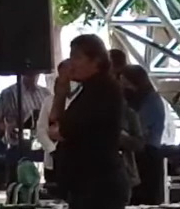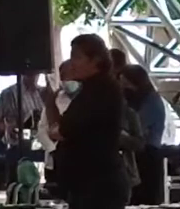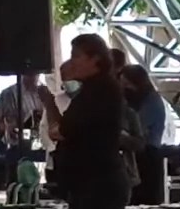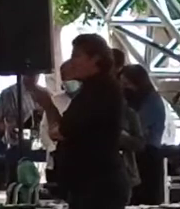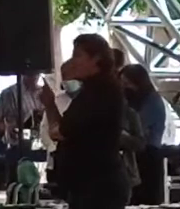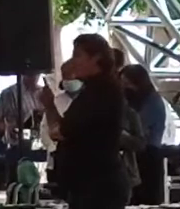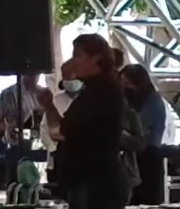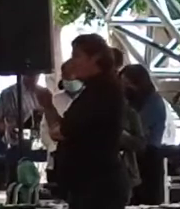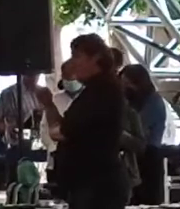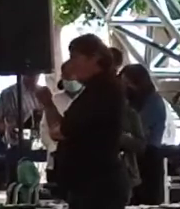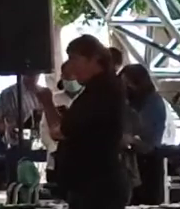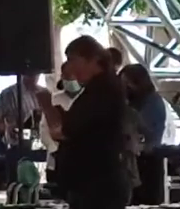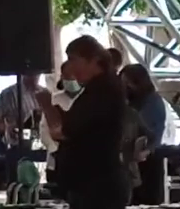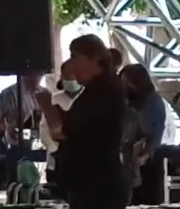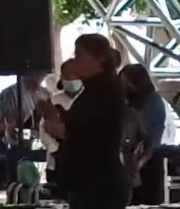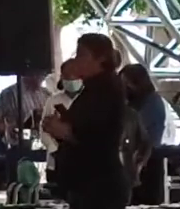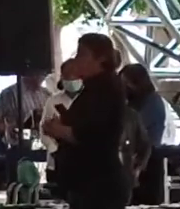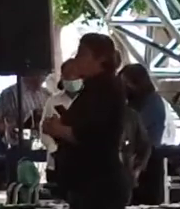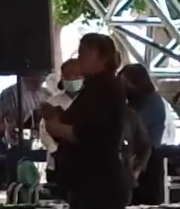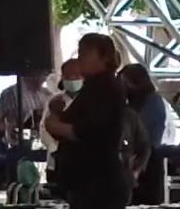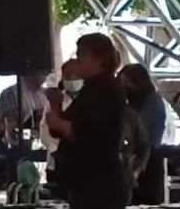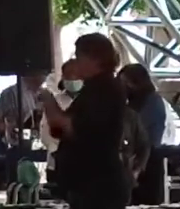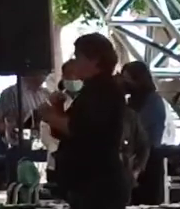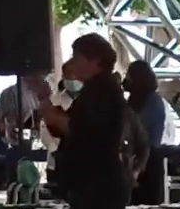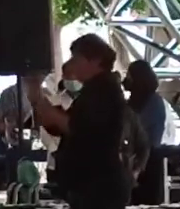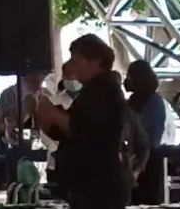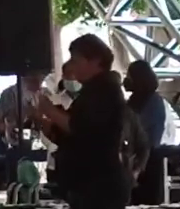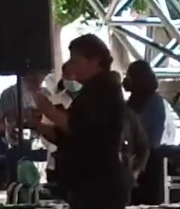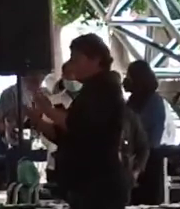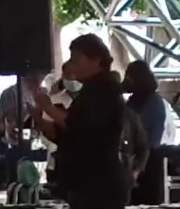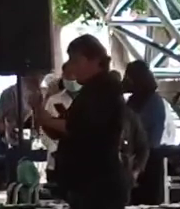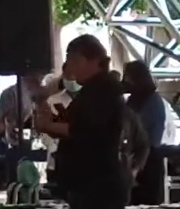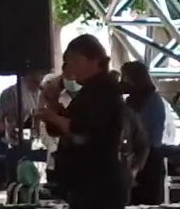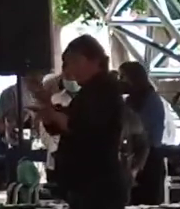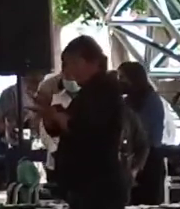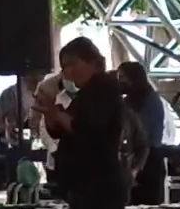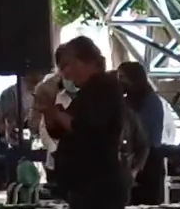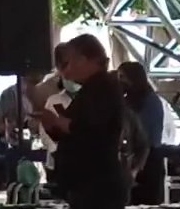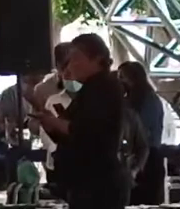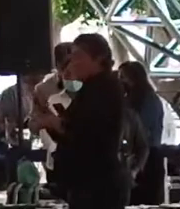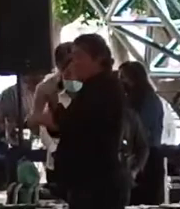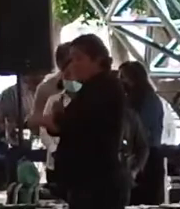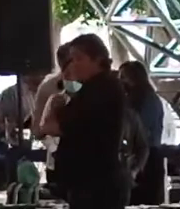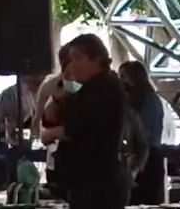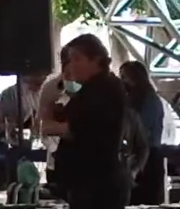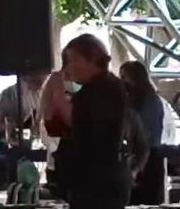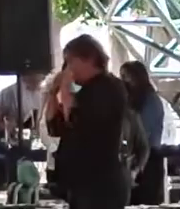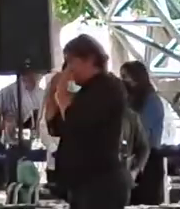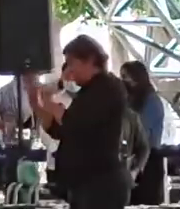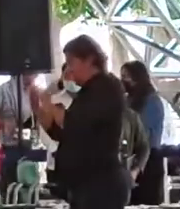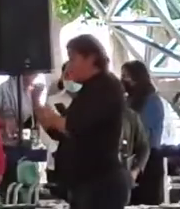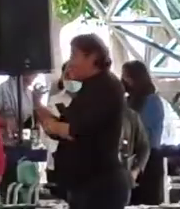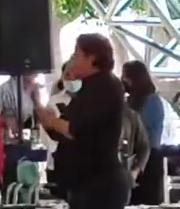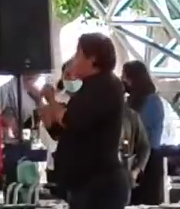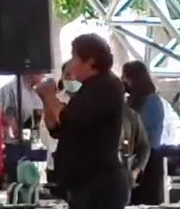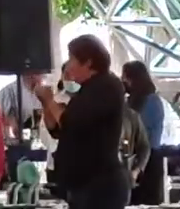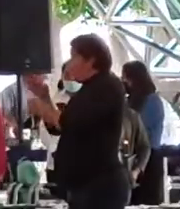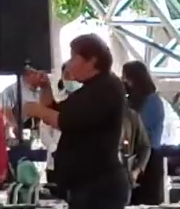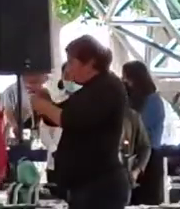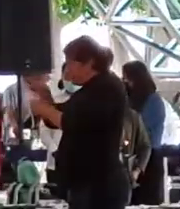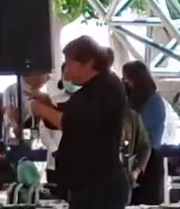quienes también nos apoyan, nos acompañan, son testigos, pero también votan en